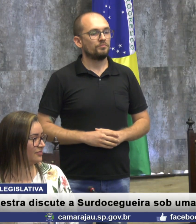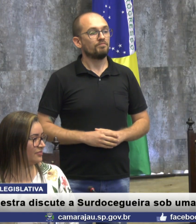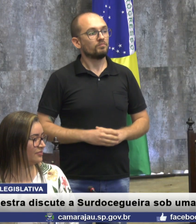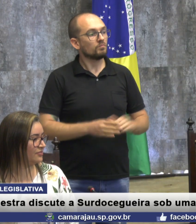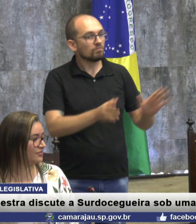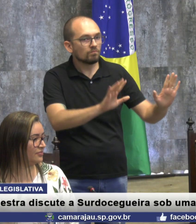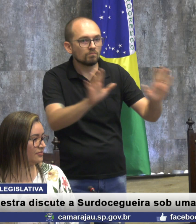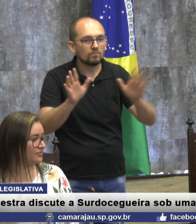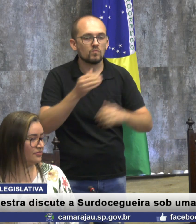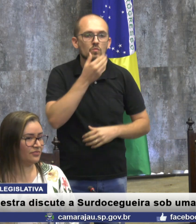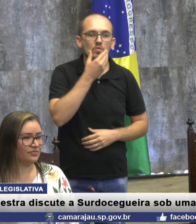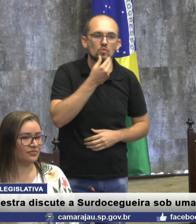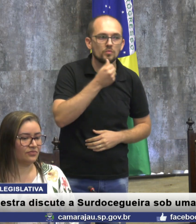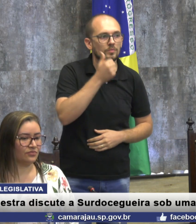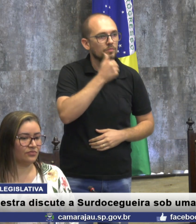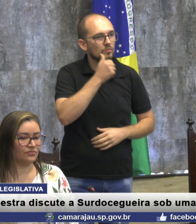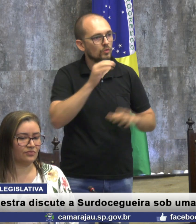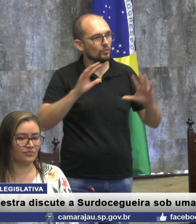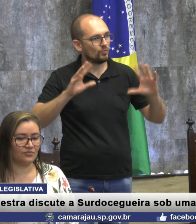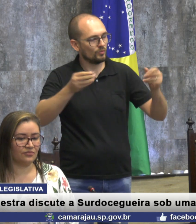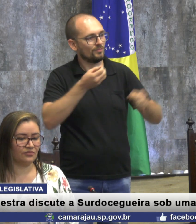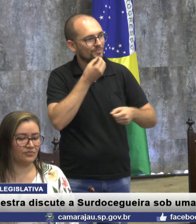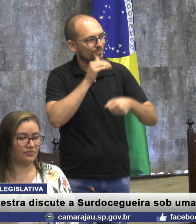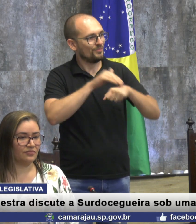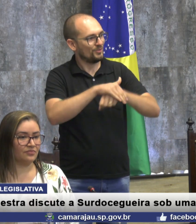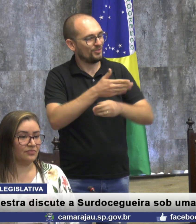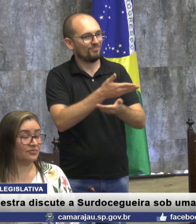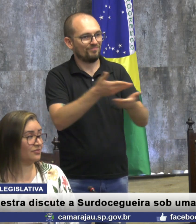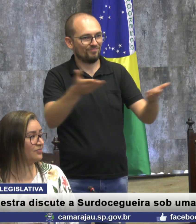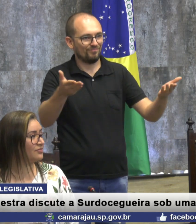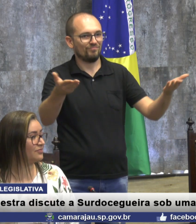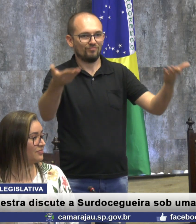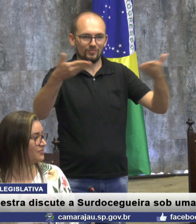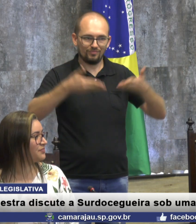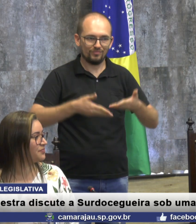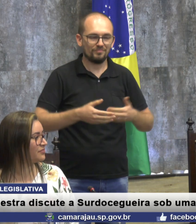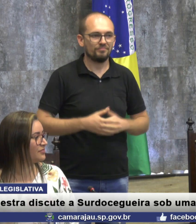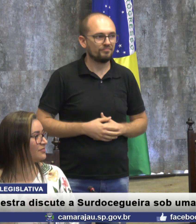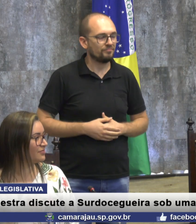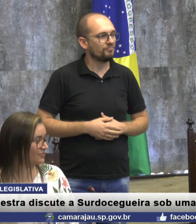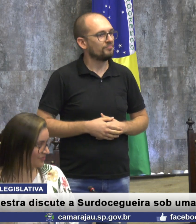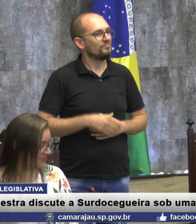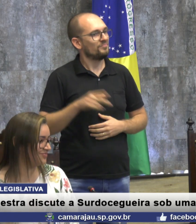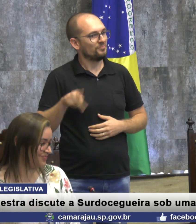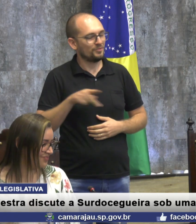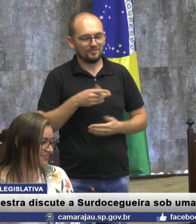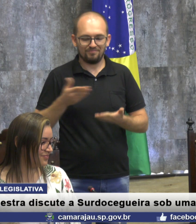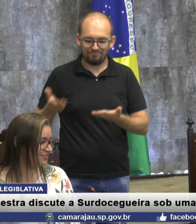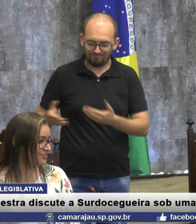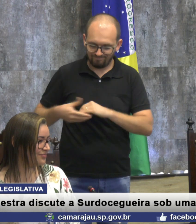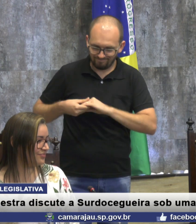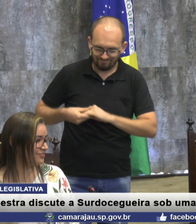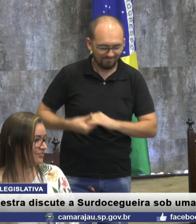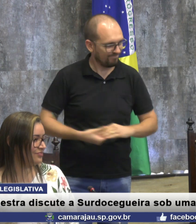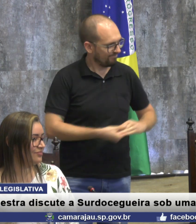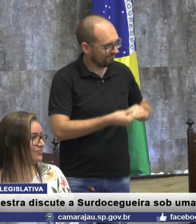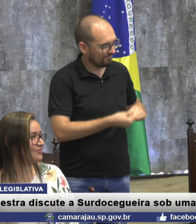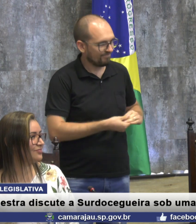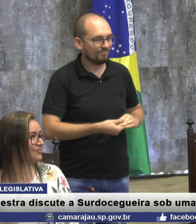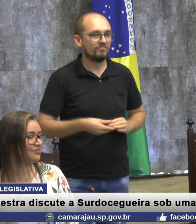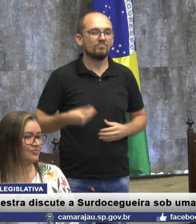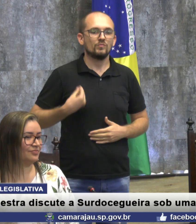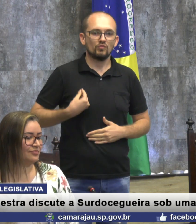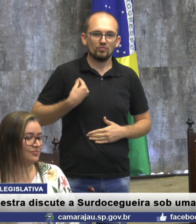Senhoras e senhores, muito boa noite a todos e a todas, professores, componentes da mesa, representante da